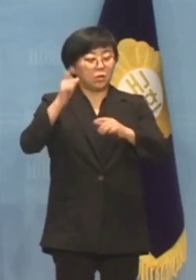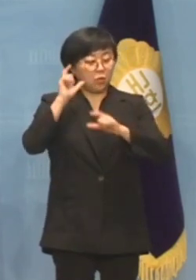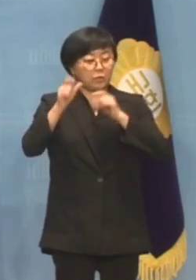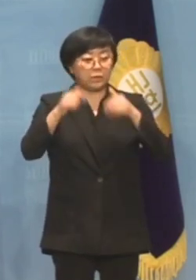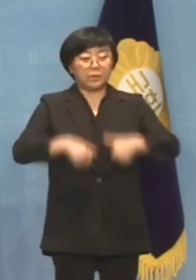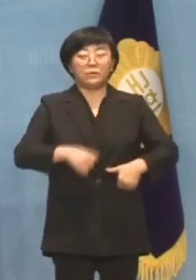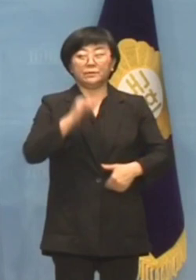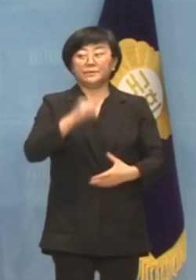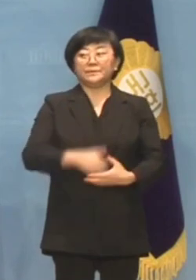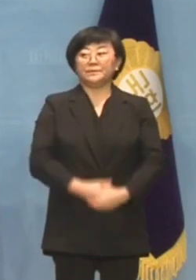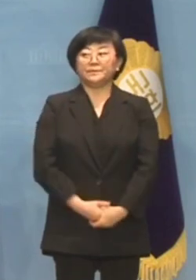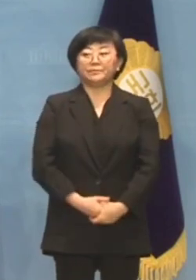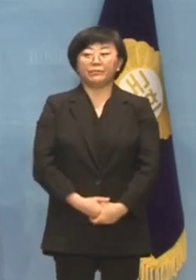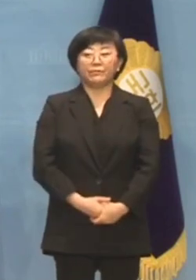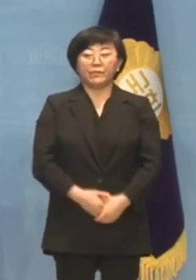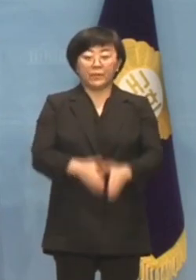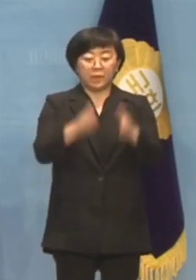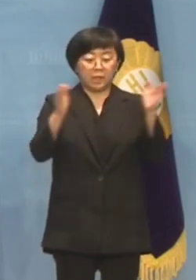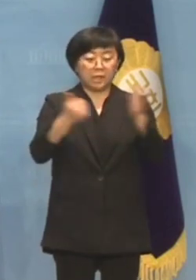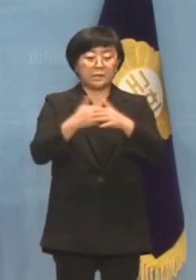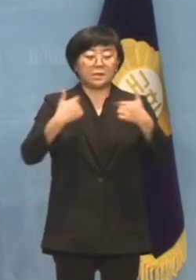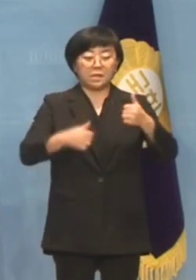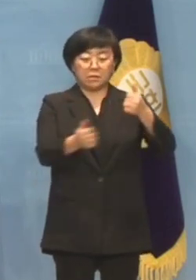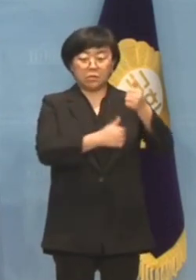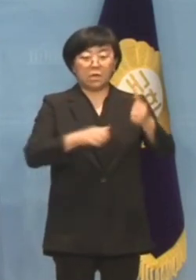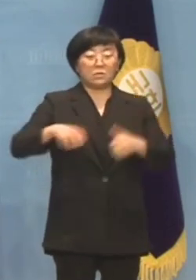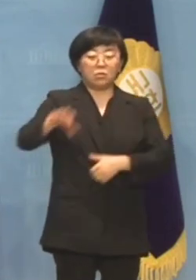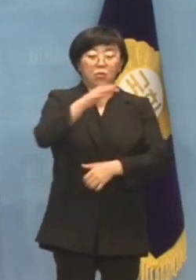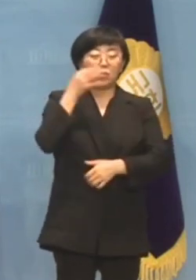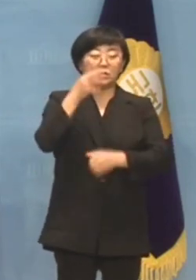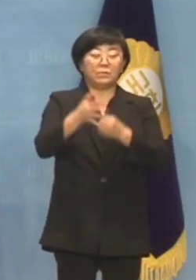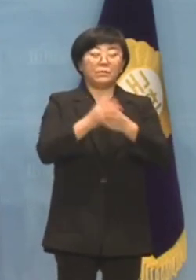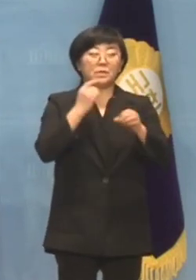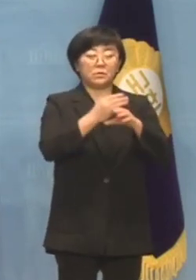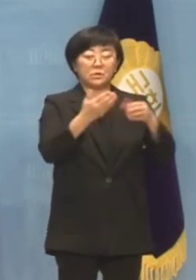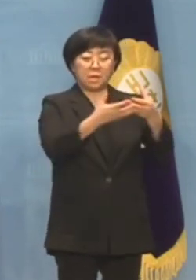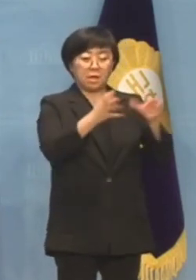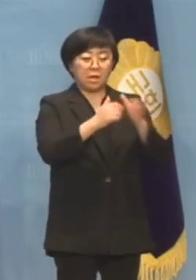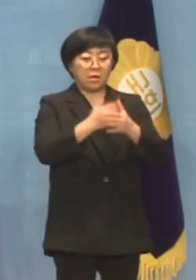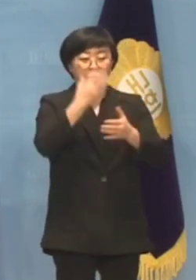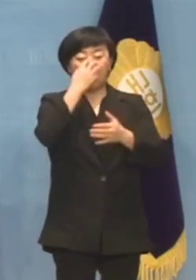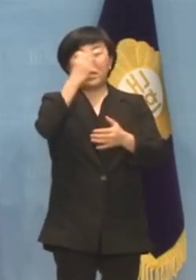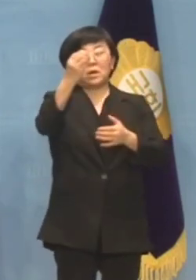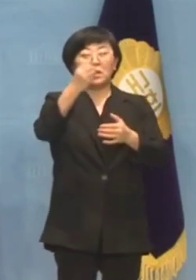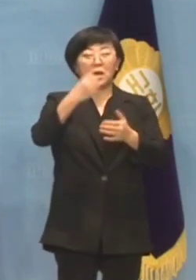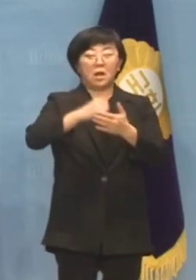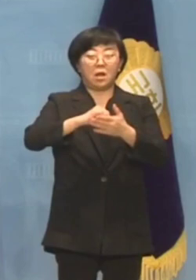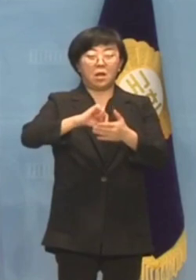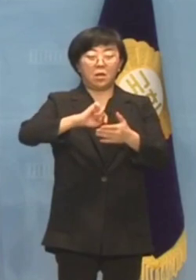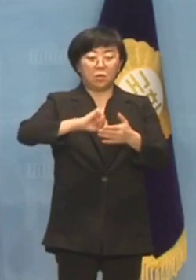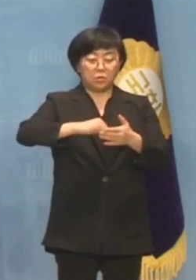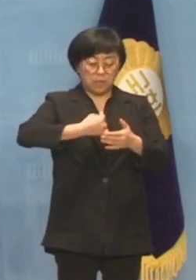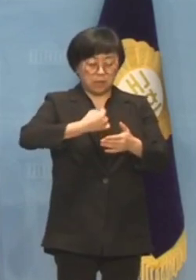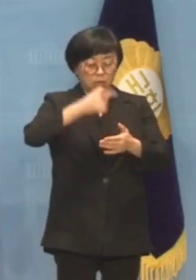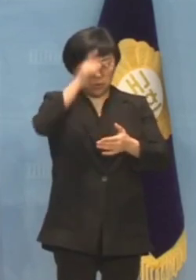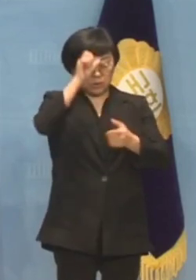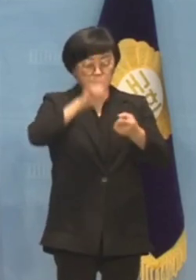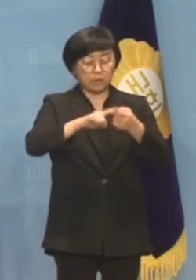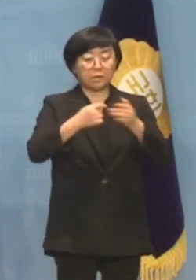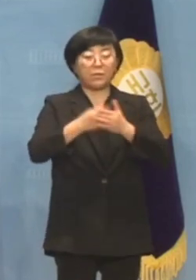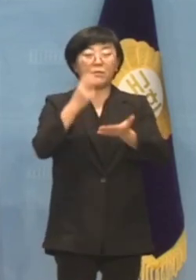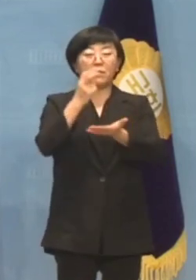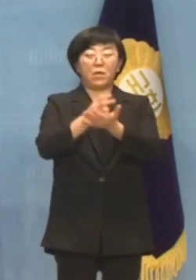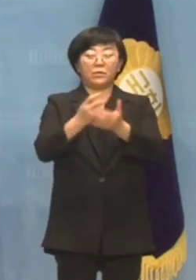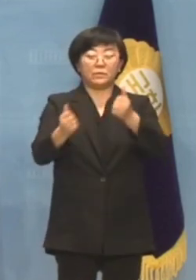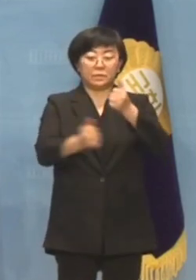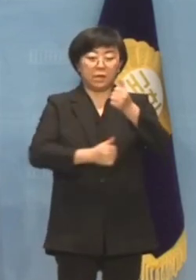필요한 법안입니다. 그간 상임위 곳곳에서 보여온 민주당의 오만과 독선적 국회 운영이 우리